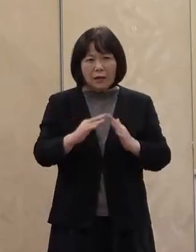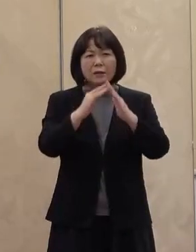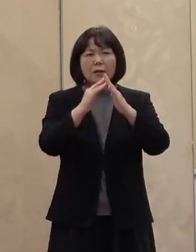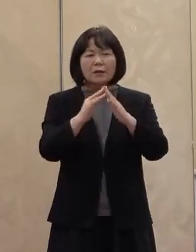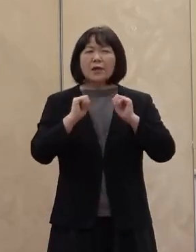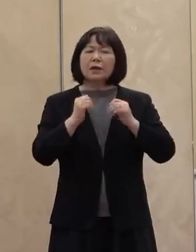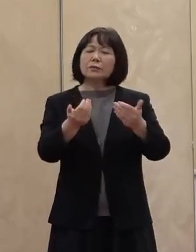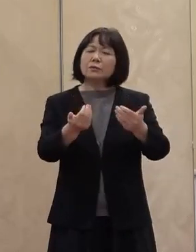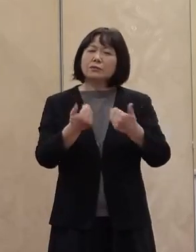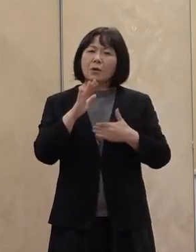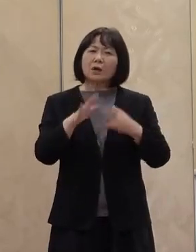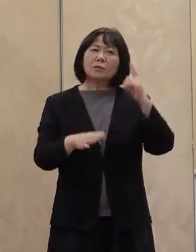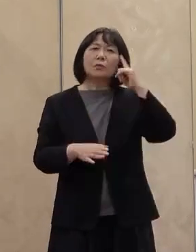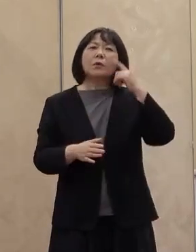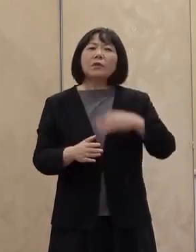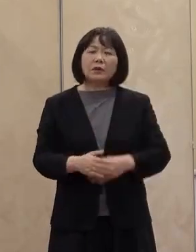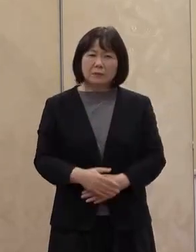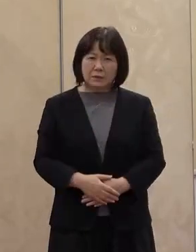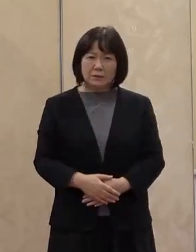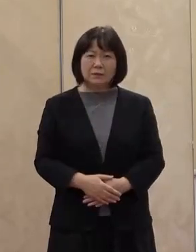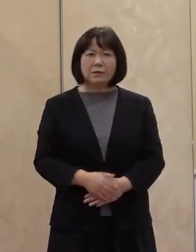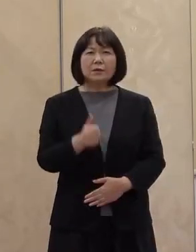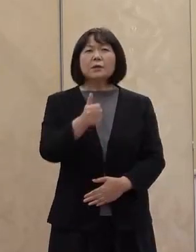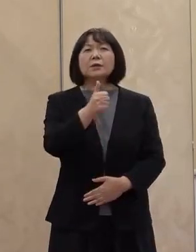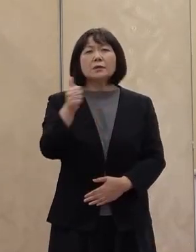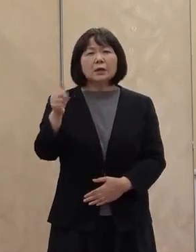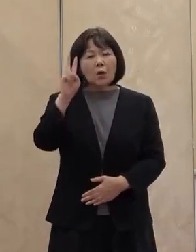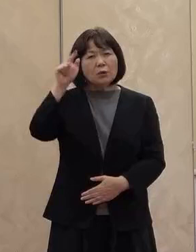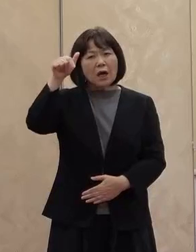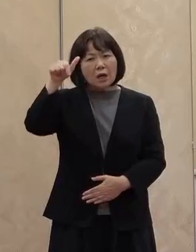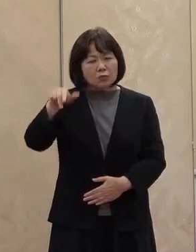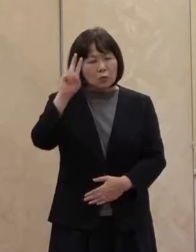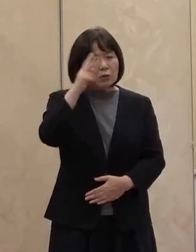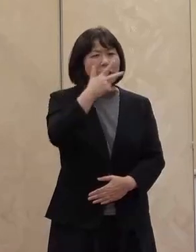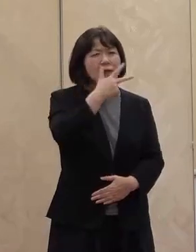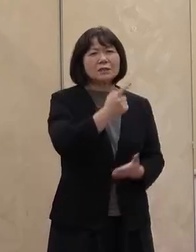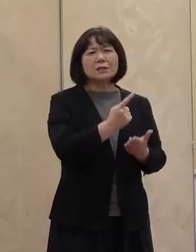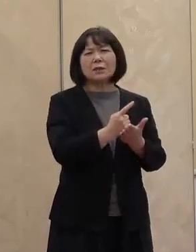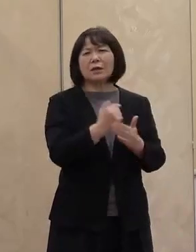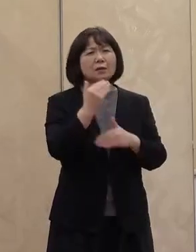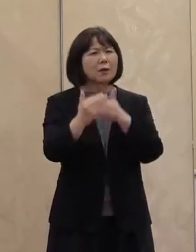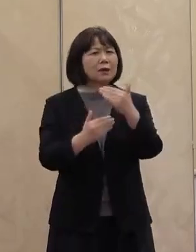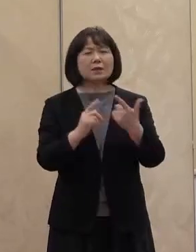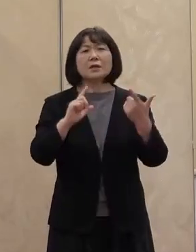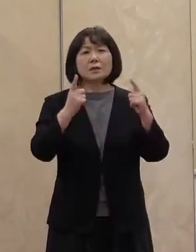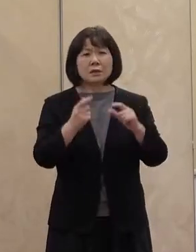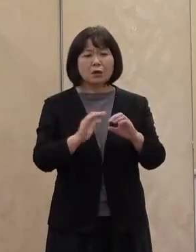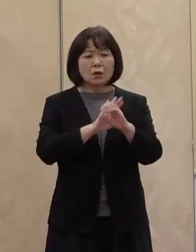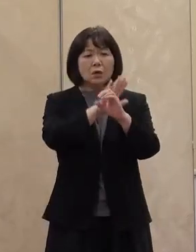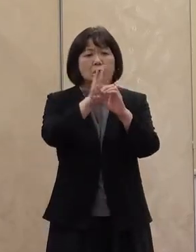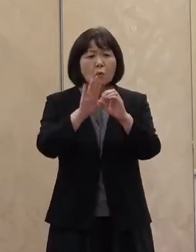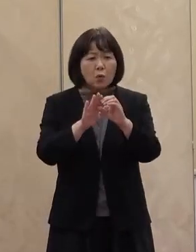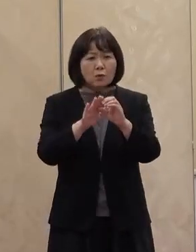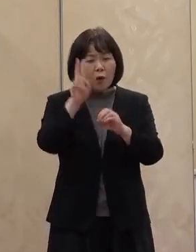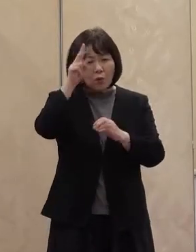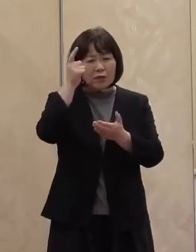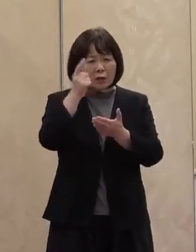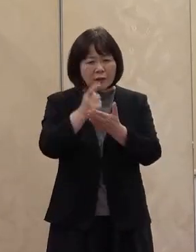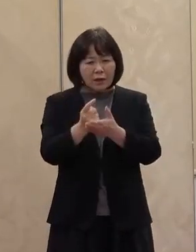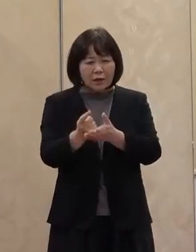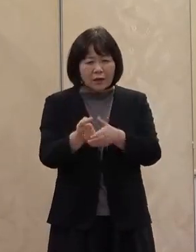っていく必要があるんだろうと思いますが、ただこれは大阪府とか大阪市だけに限った話じゃなくて、コロナは大阪だけで起きてません